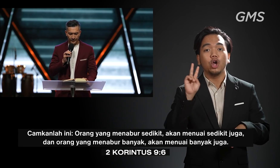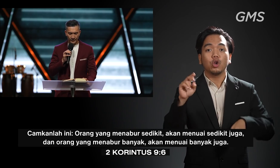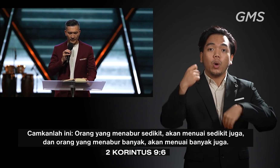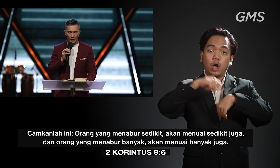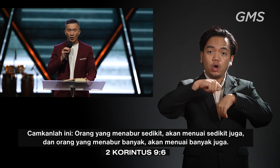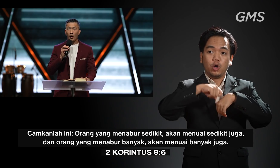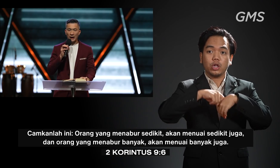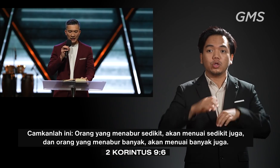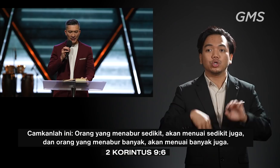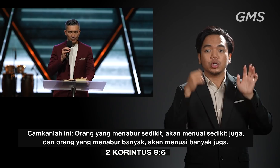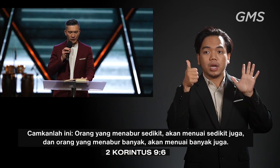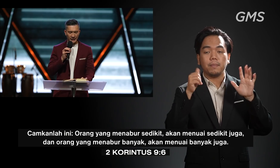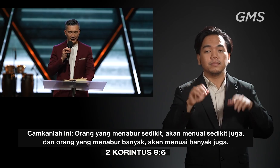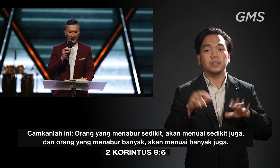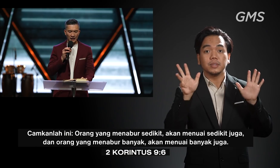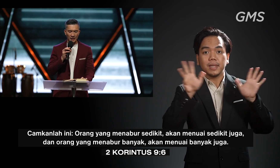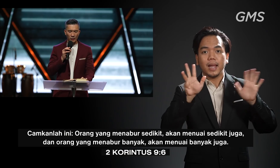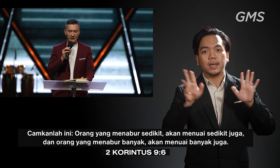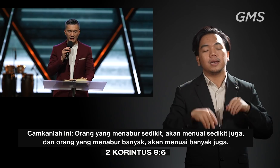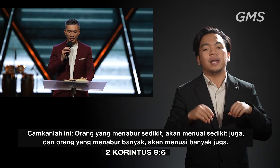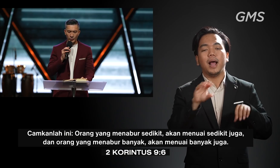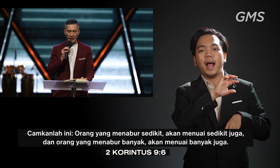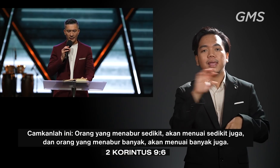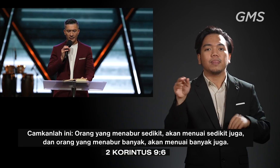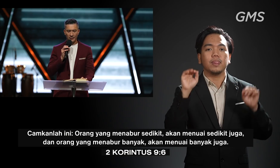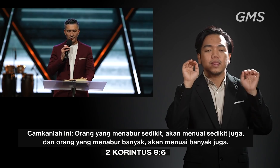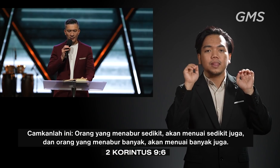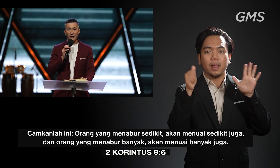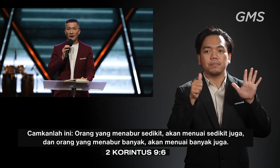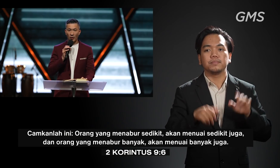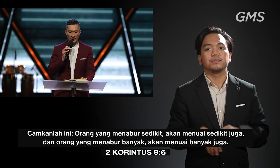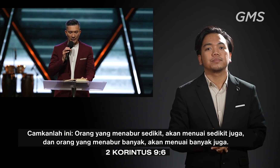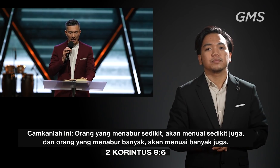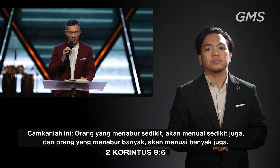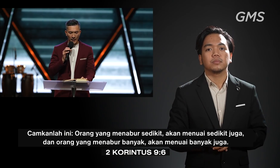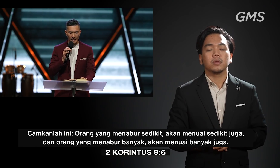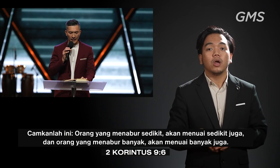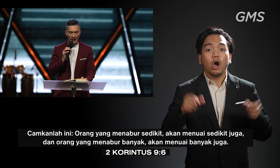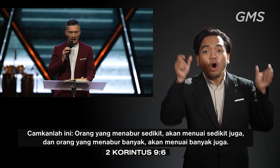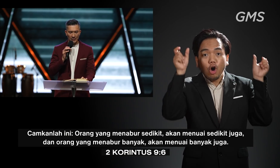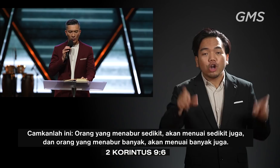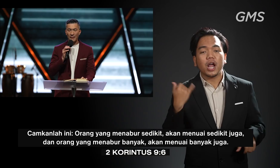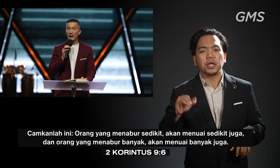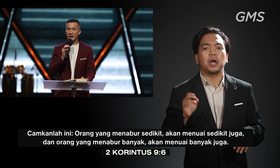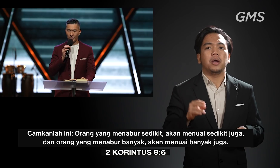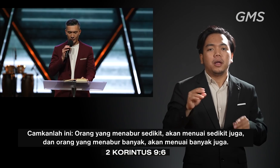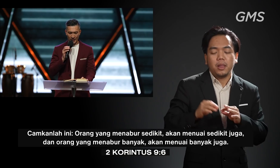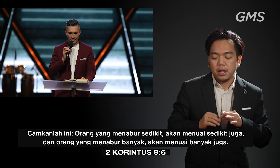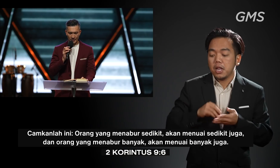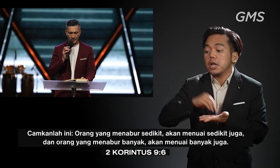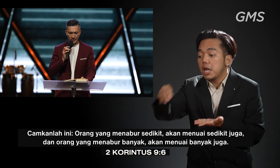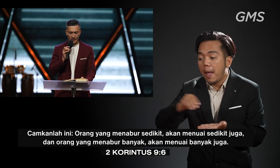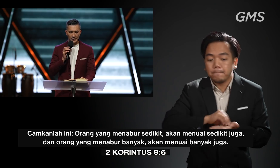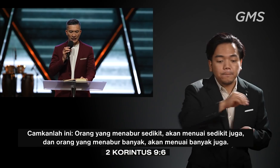Camkanlah ini, orang yang menabur sedikit akan menuai sedikit juga. Dan orang yang menabur banyak akan menuai banyak